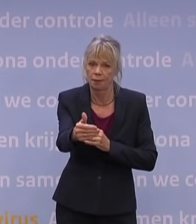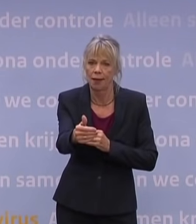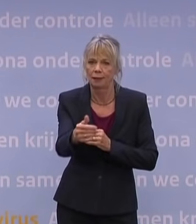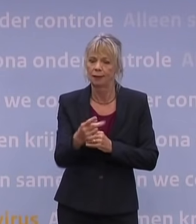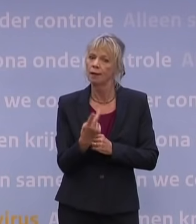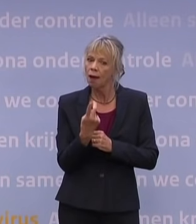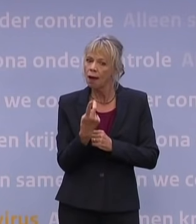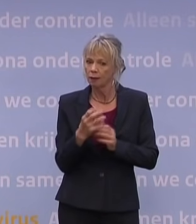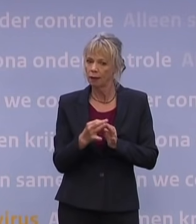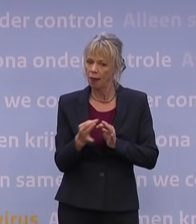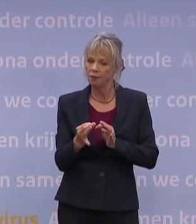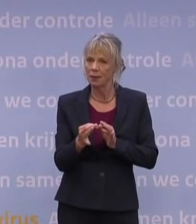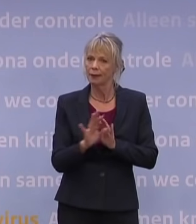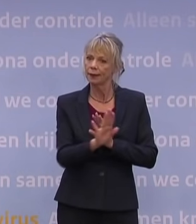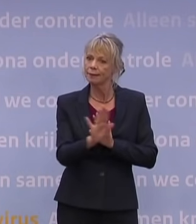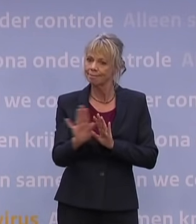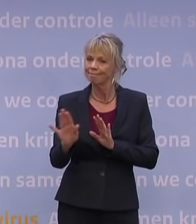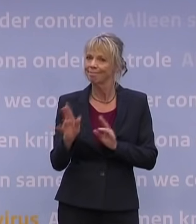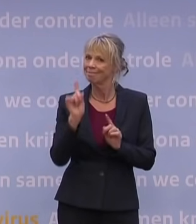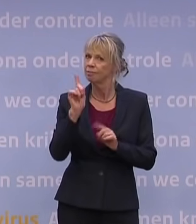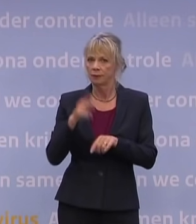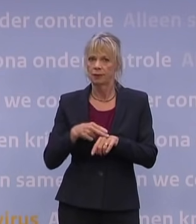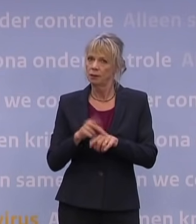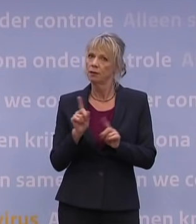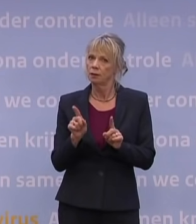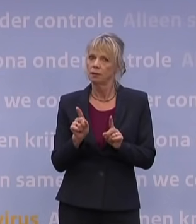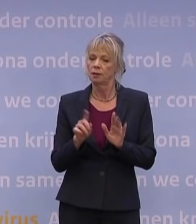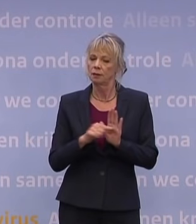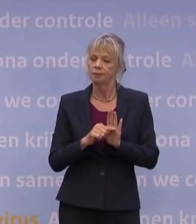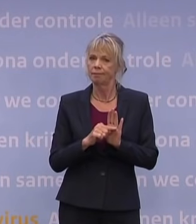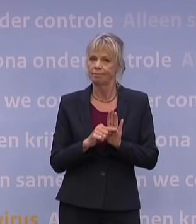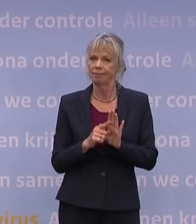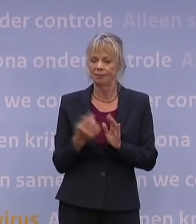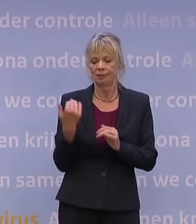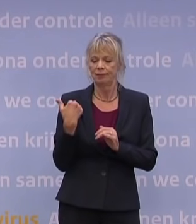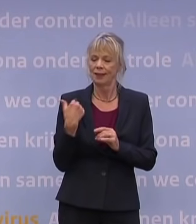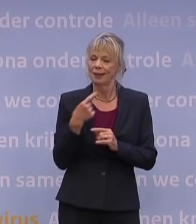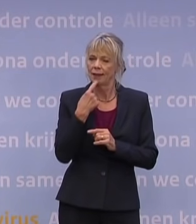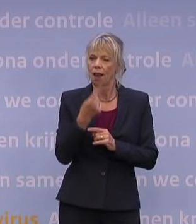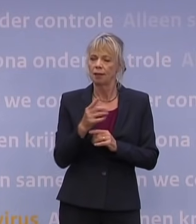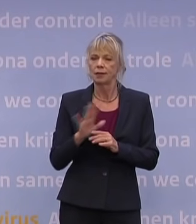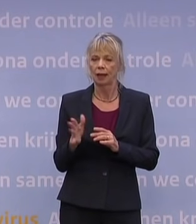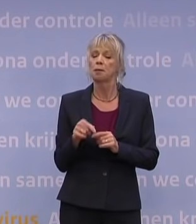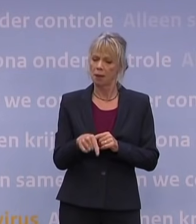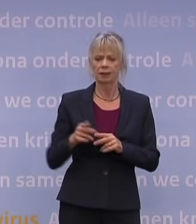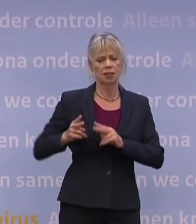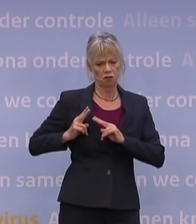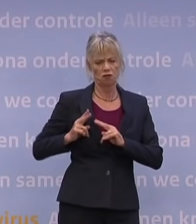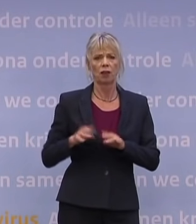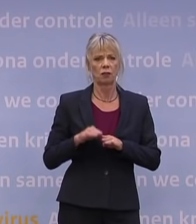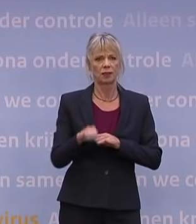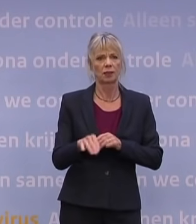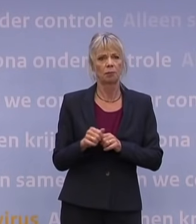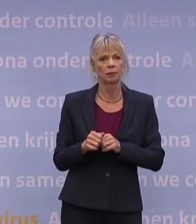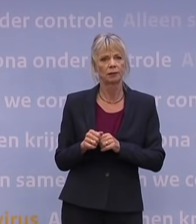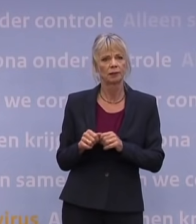groot belang, omdat je inderdaad anders, om alle redenen die we genoemd hebben, en ook alle onzekerheden zijn. Maar dit is echt een verantwoorde stap. Wanneer kan die 1,5 meter er